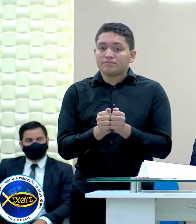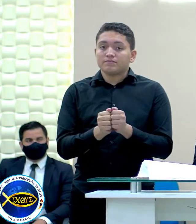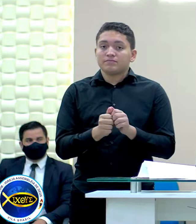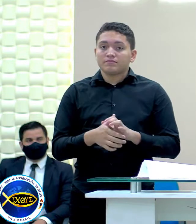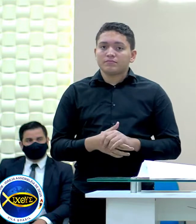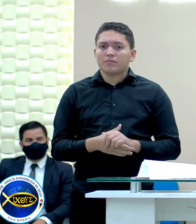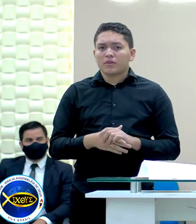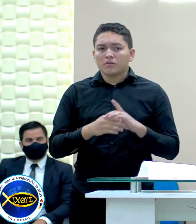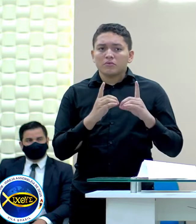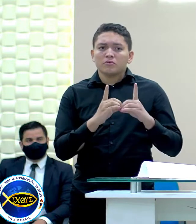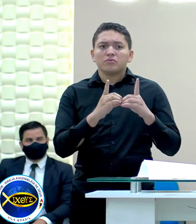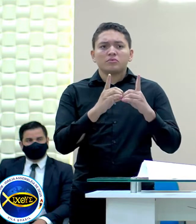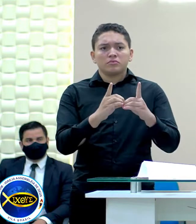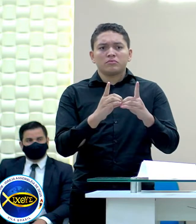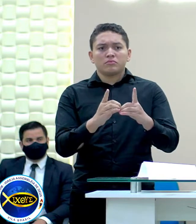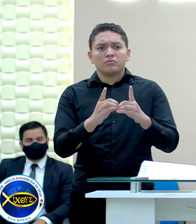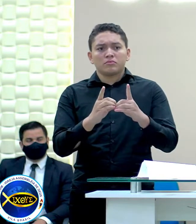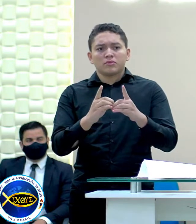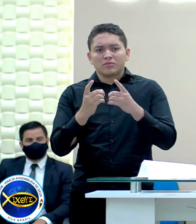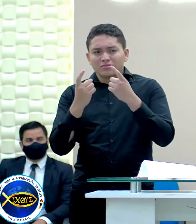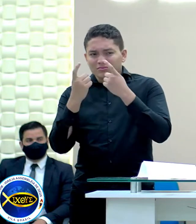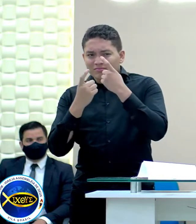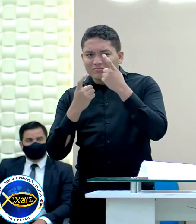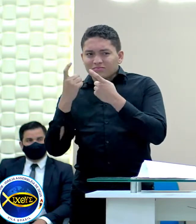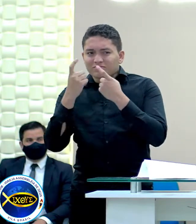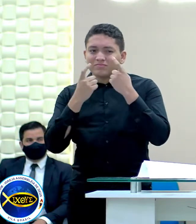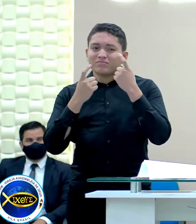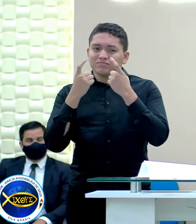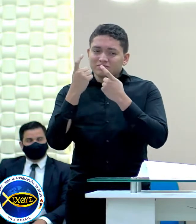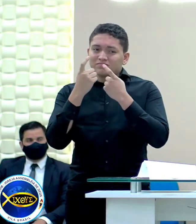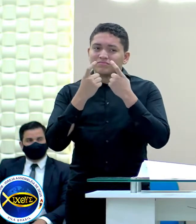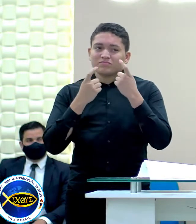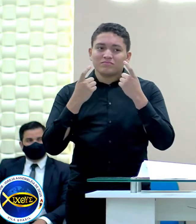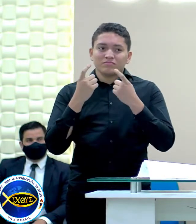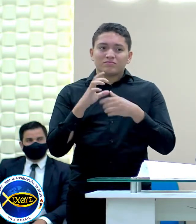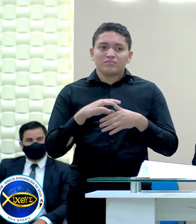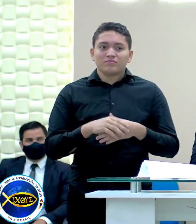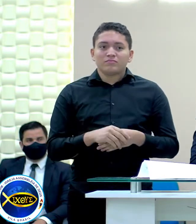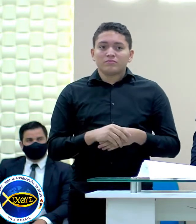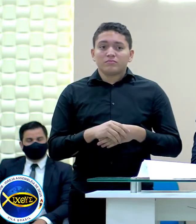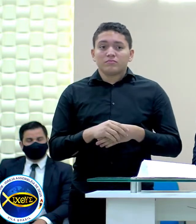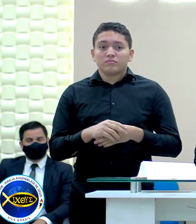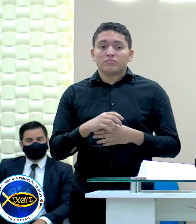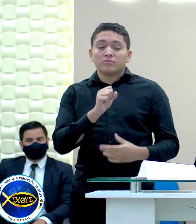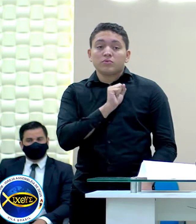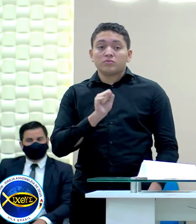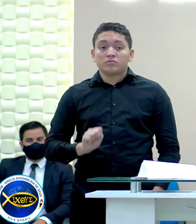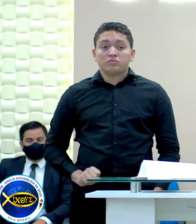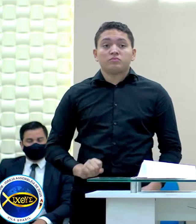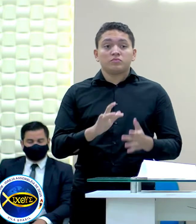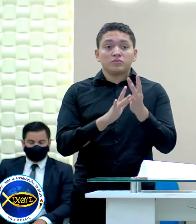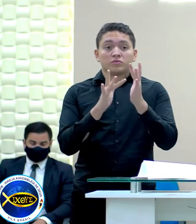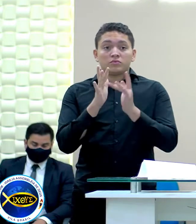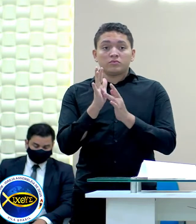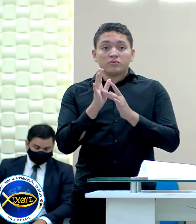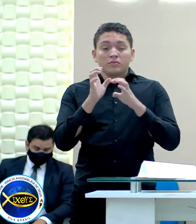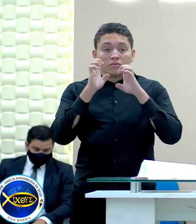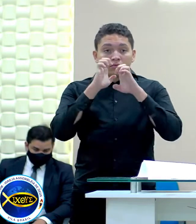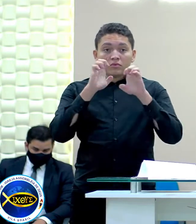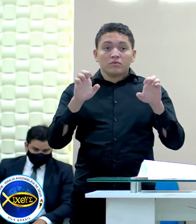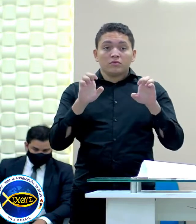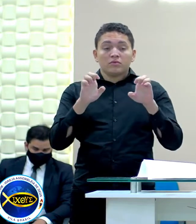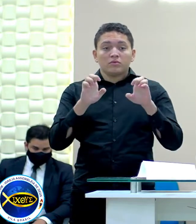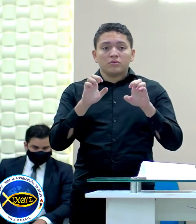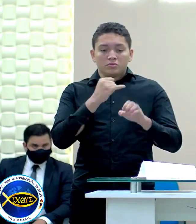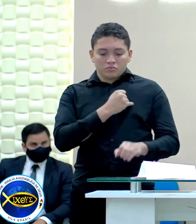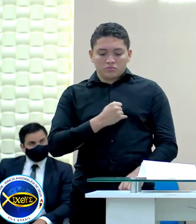Os discípulos ainda preocupados, o Senhor Jesus ainda no Evangelho segundo escreve João